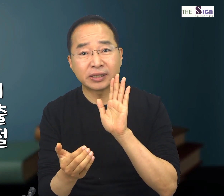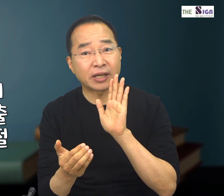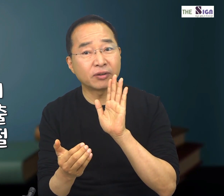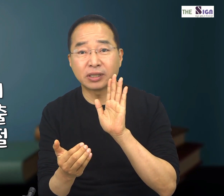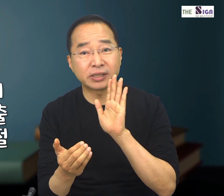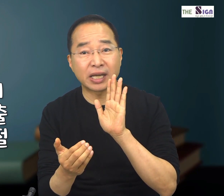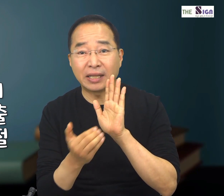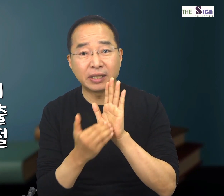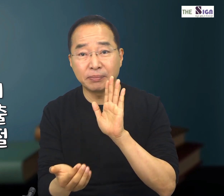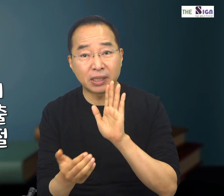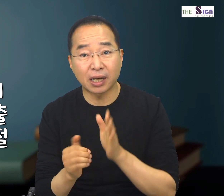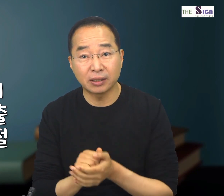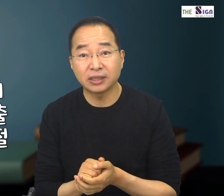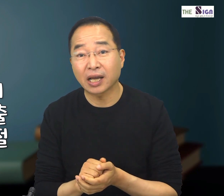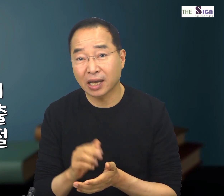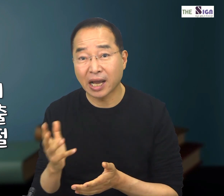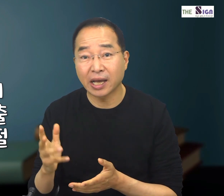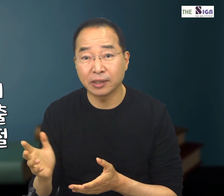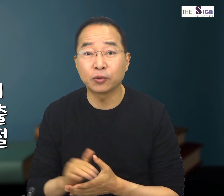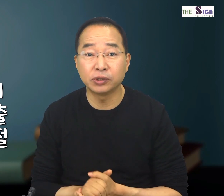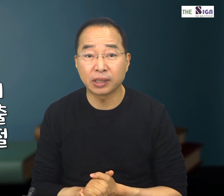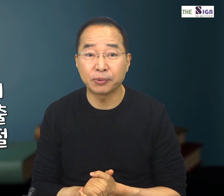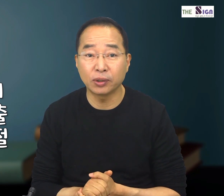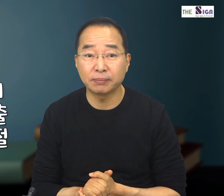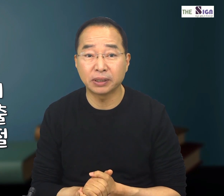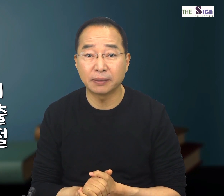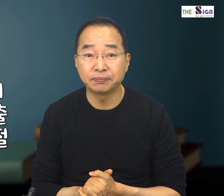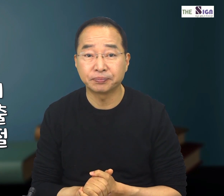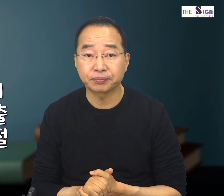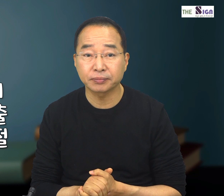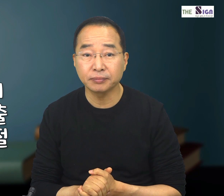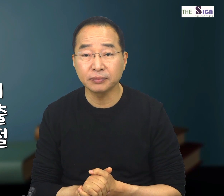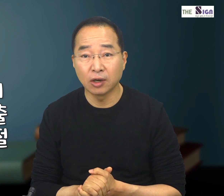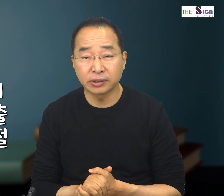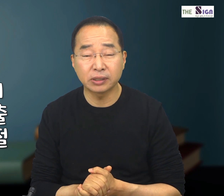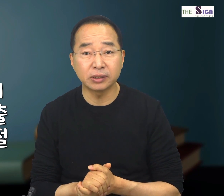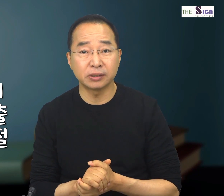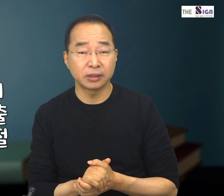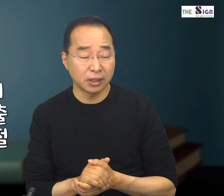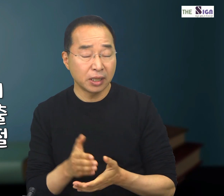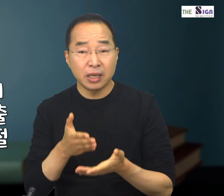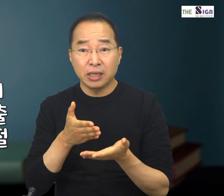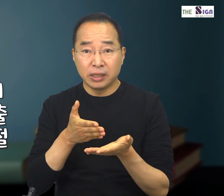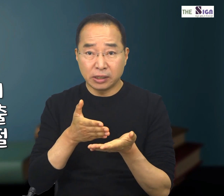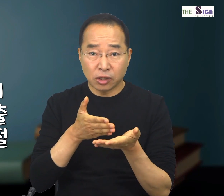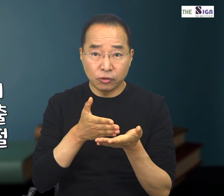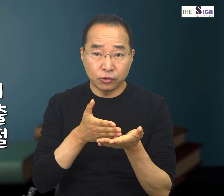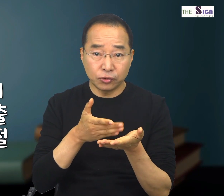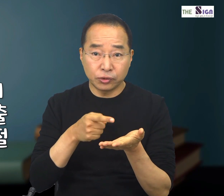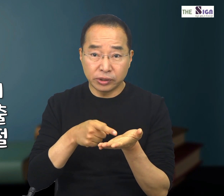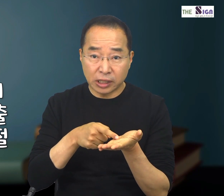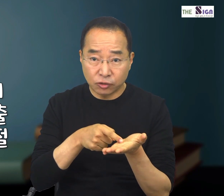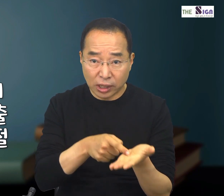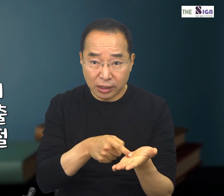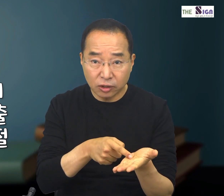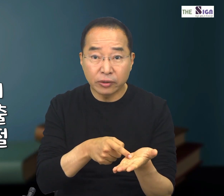자격 자체가 안 됩니다라는 약간 각하 이런 식의 표현합니다. 어쨌든 이게 서류를 제출하는